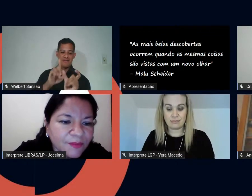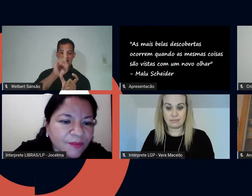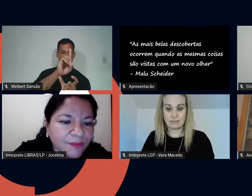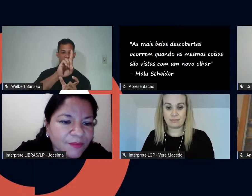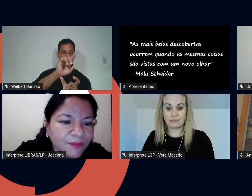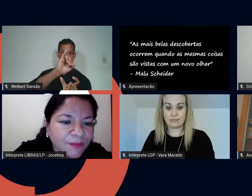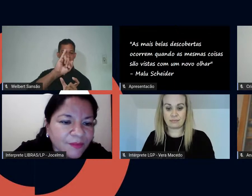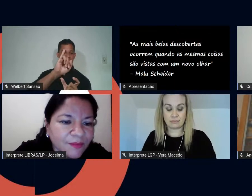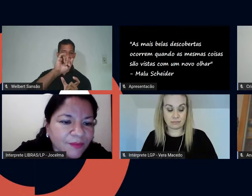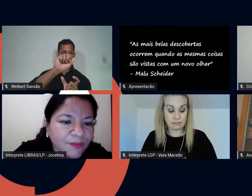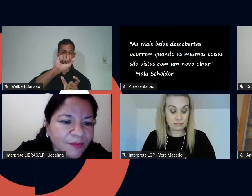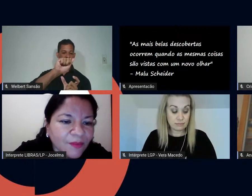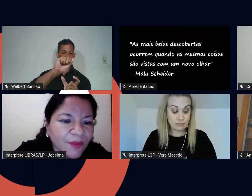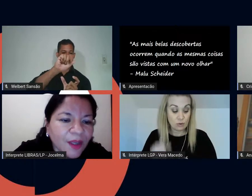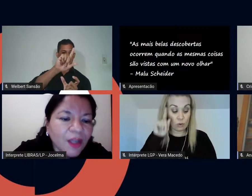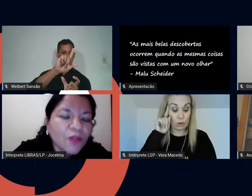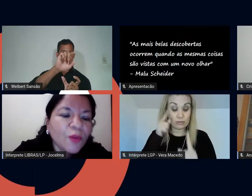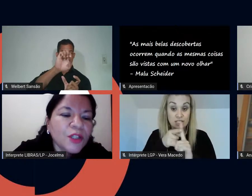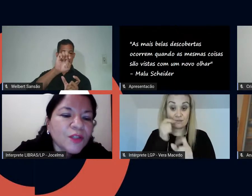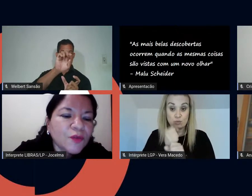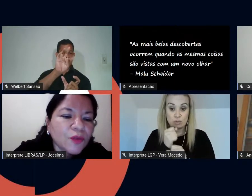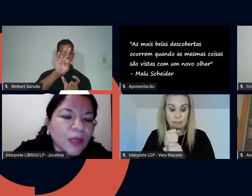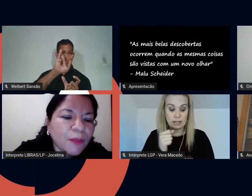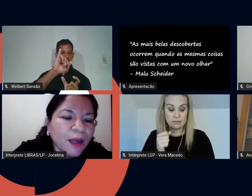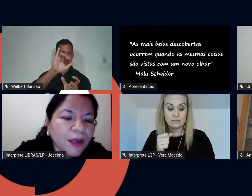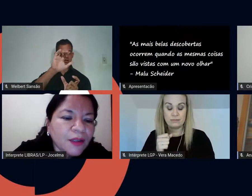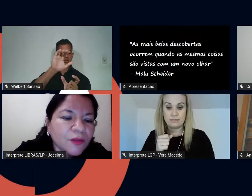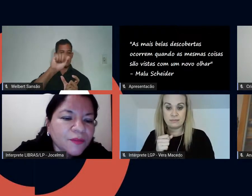importante. E o objetivo do